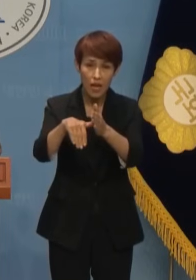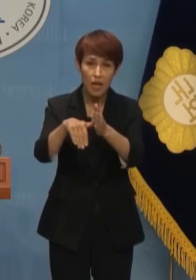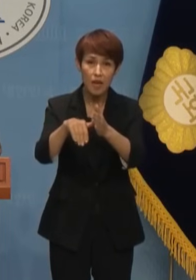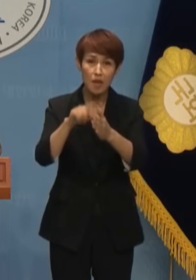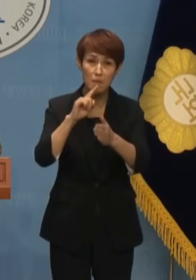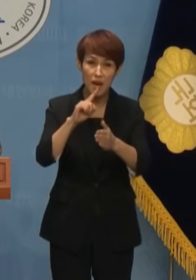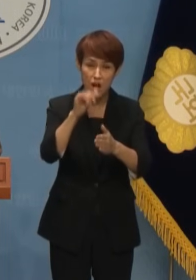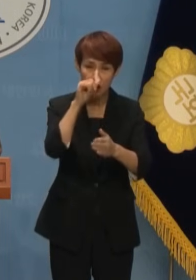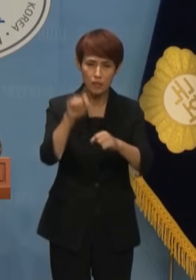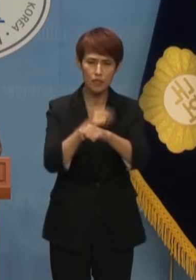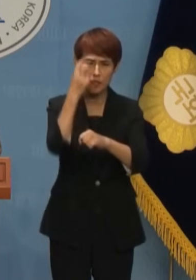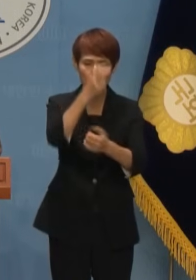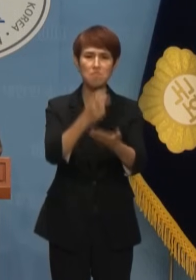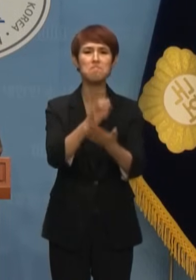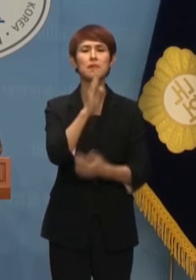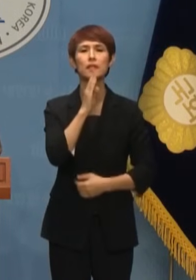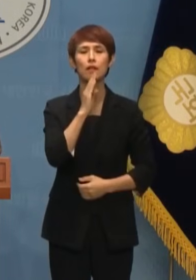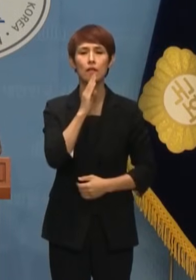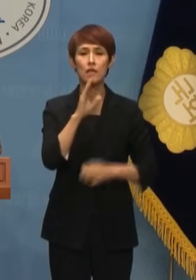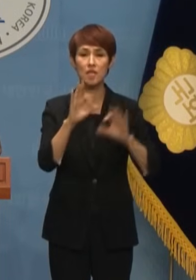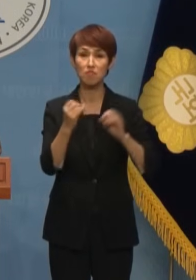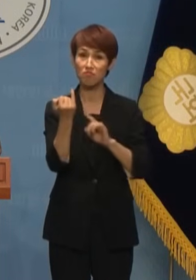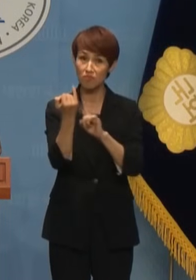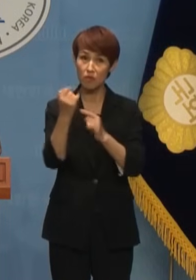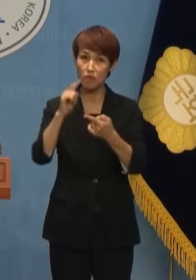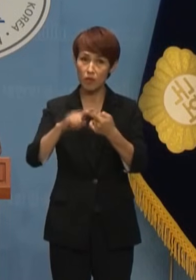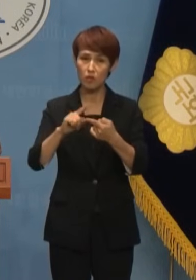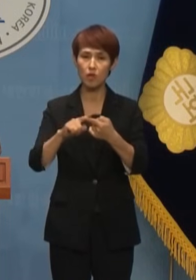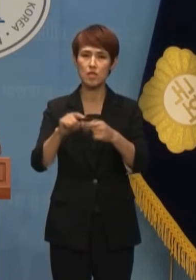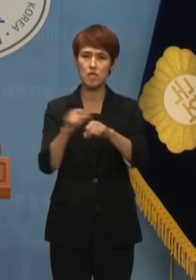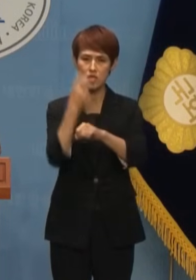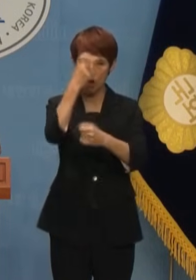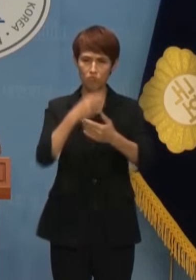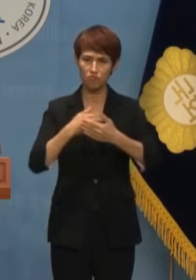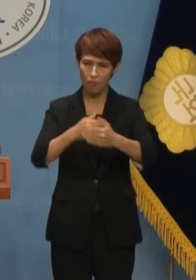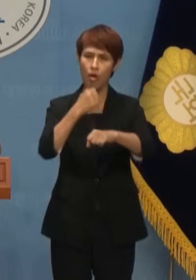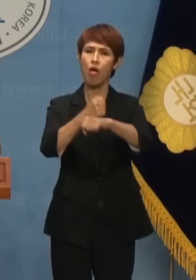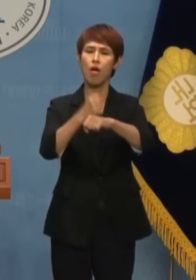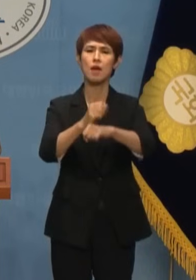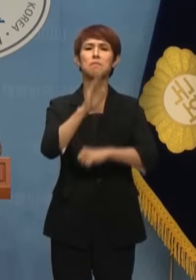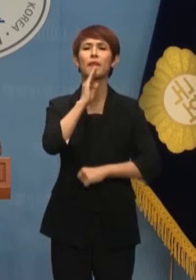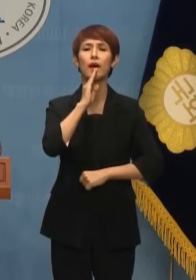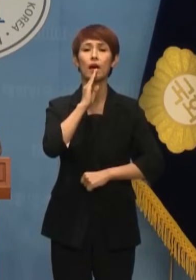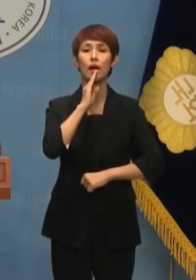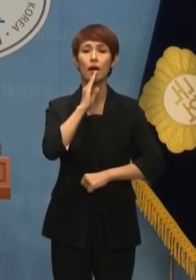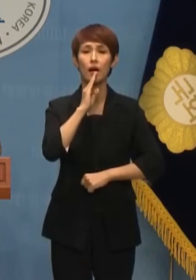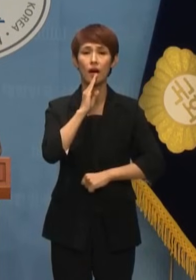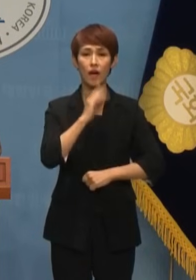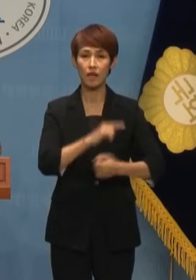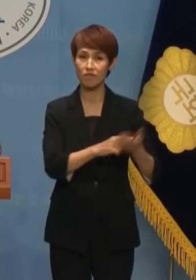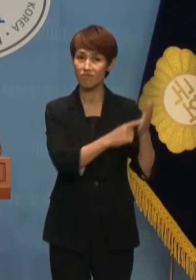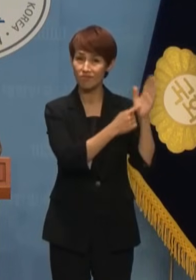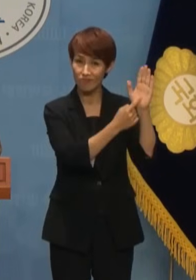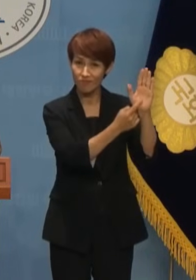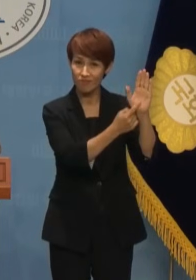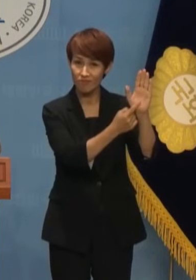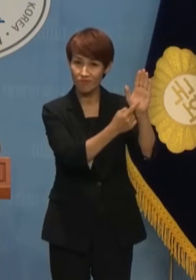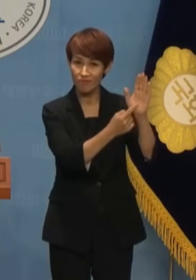것이 특검이며 김 여사 논란은 특검 발동 요건에 들어맞는다라고 주장했습니다.